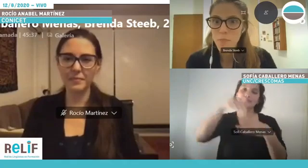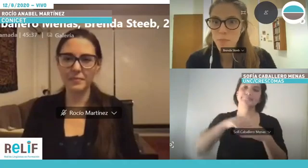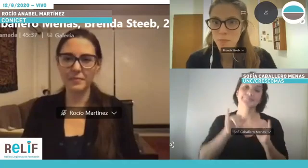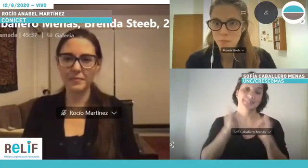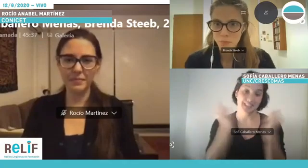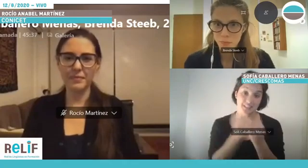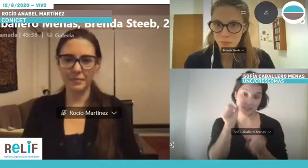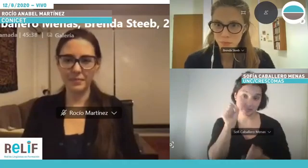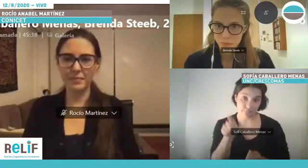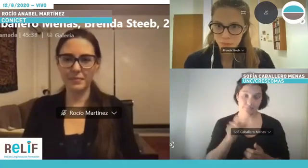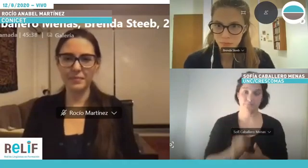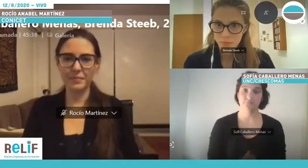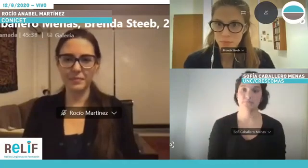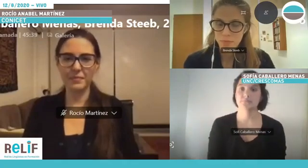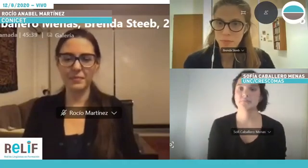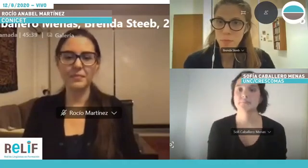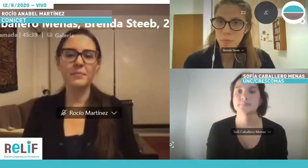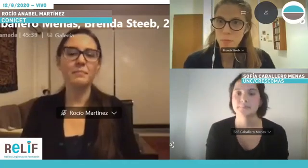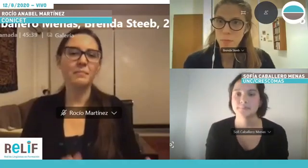tesis.